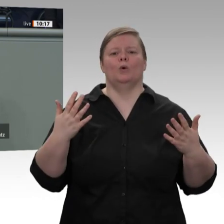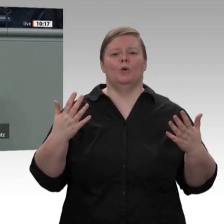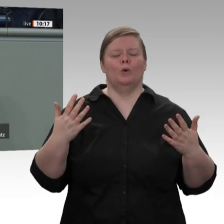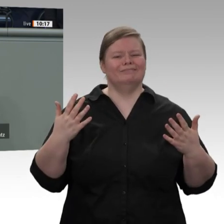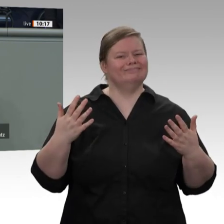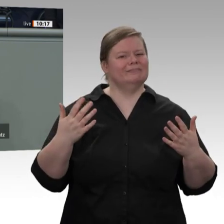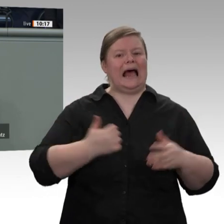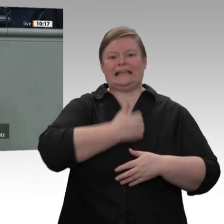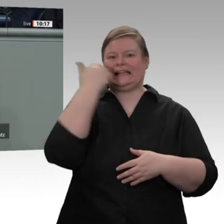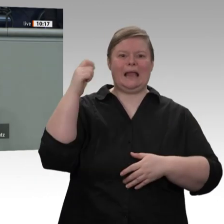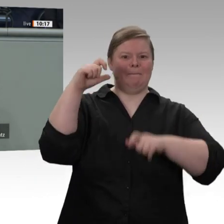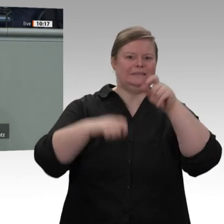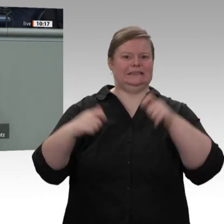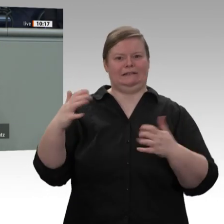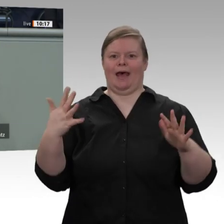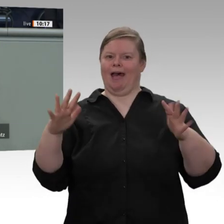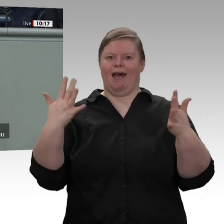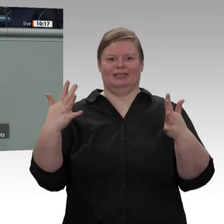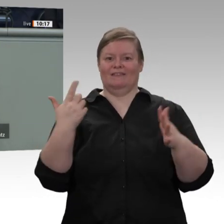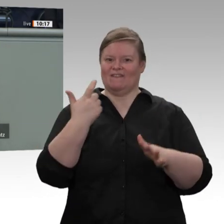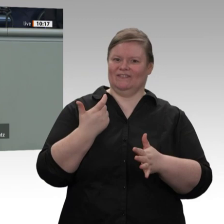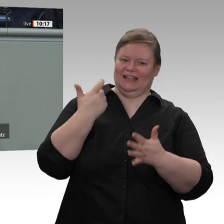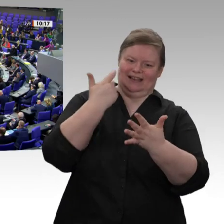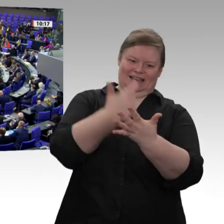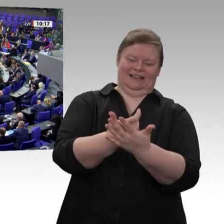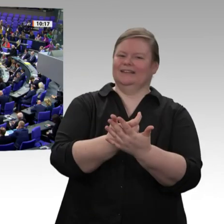anschauen und auch die notwendigen Konsequenzen daraus ziehen.